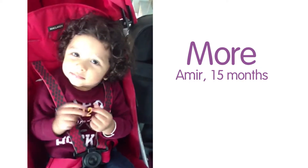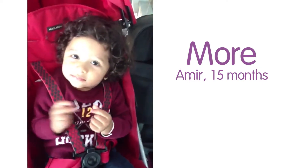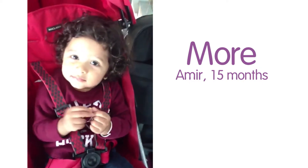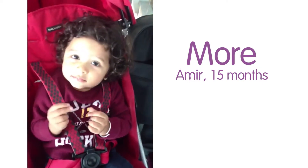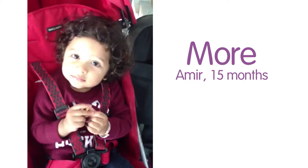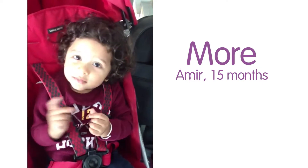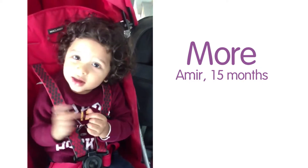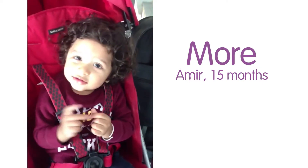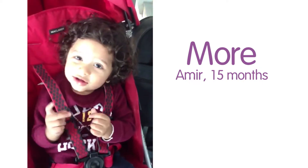حبيبي؟